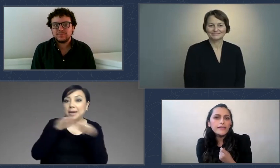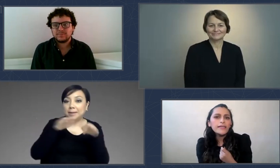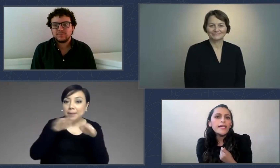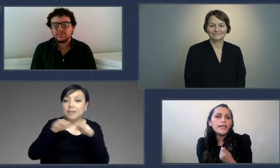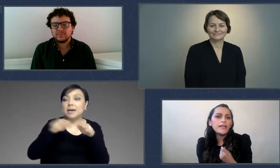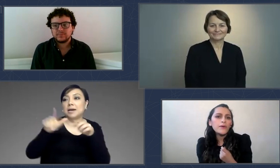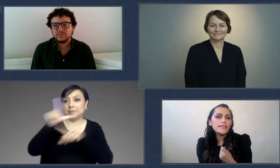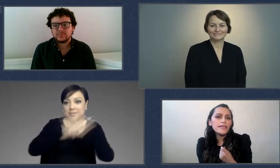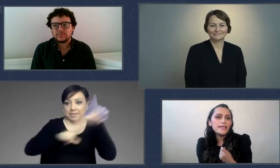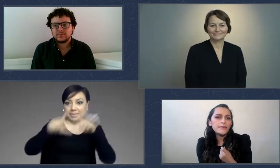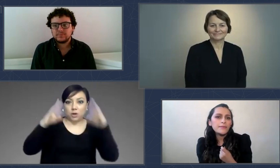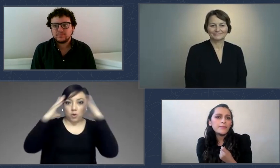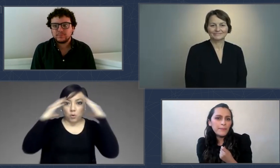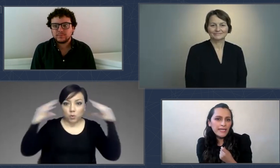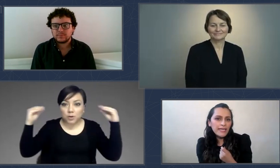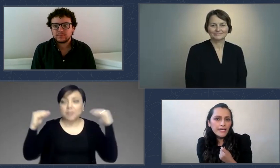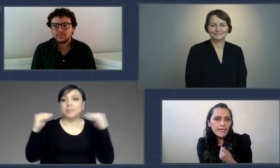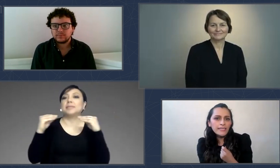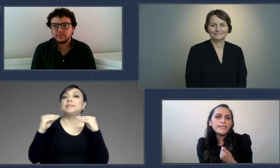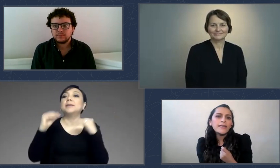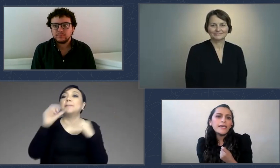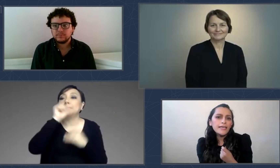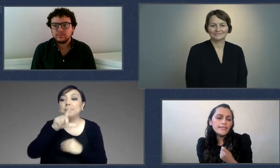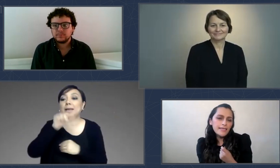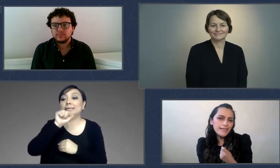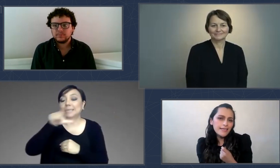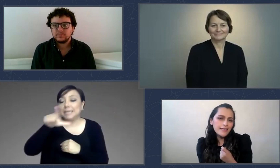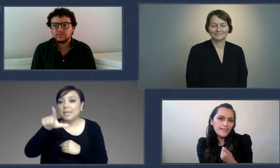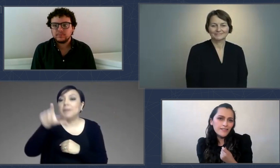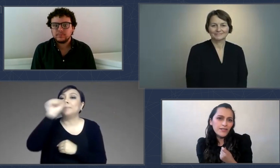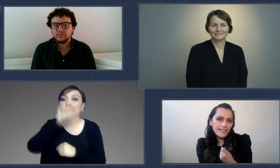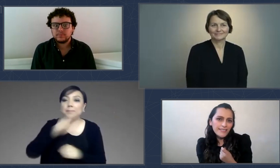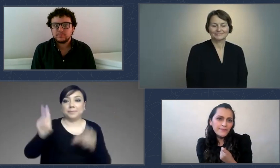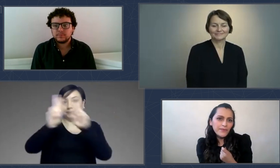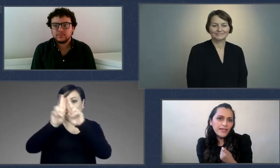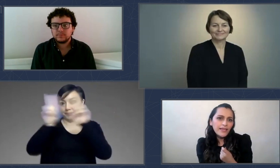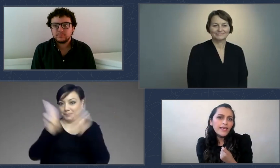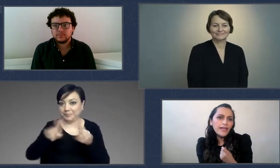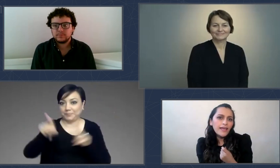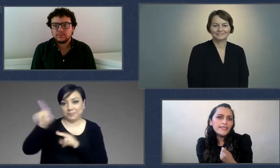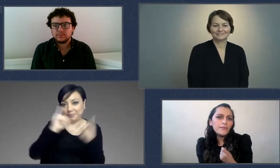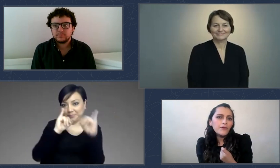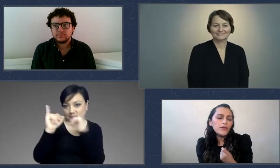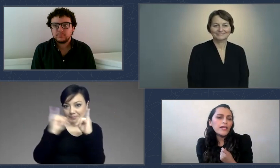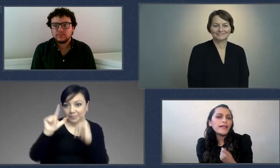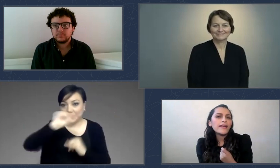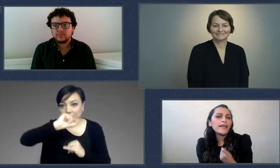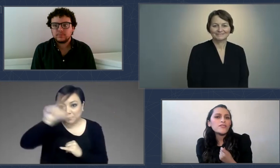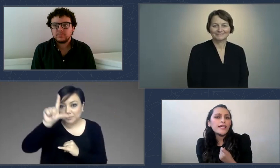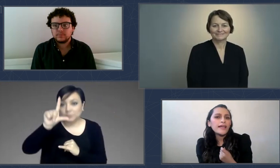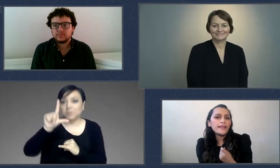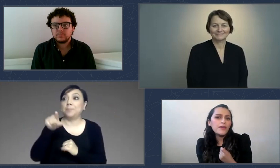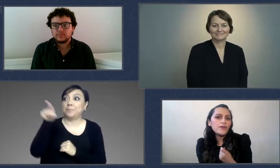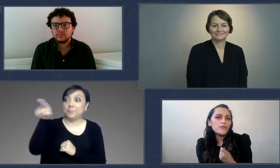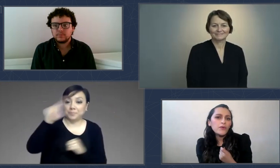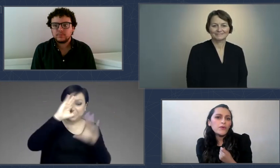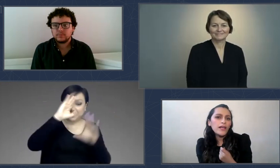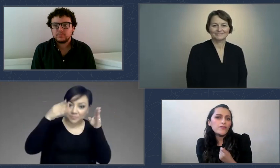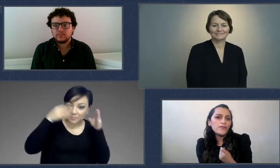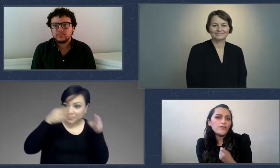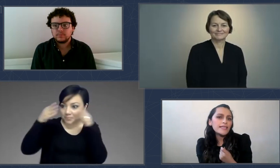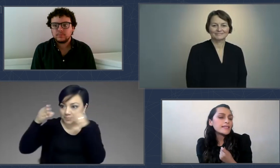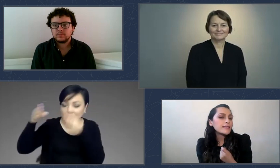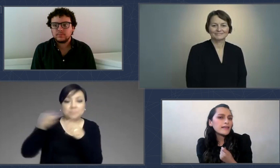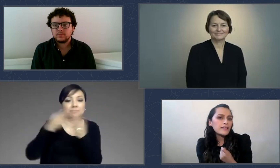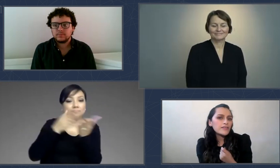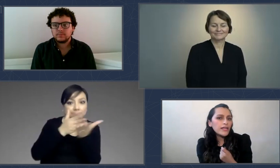holandesa, en lengua de señas americana y señas internacionales. Está involucrada en campos académicos vinculados